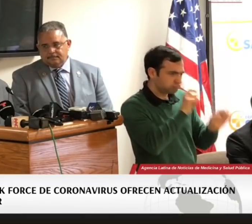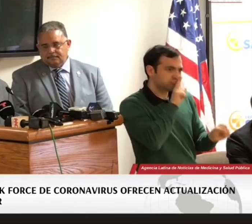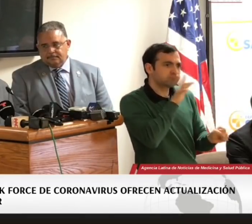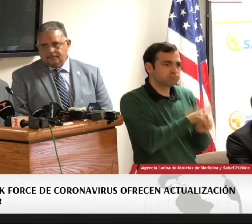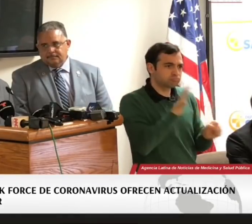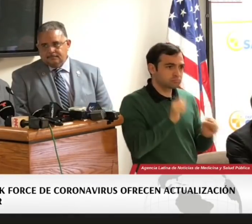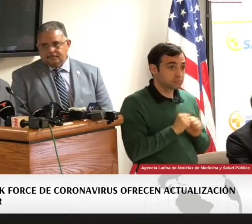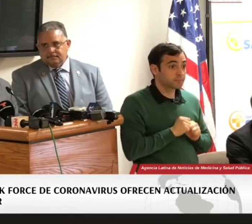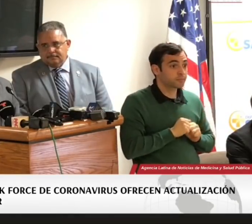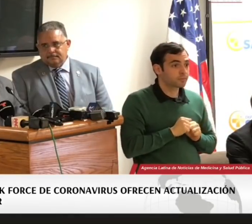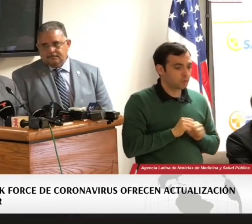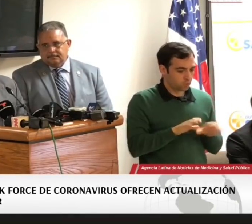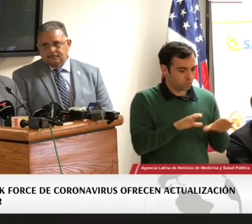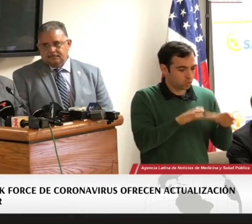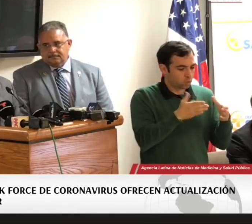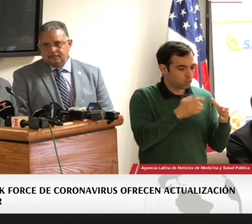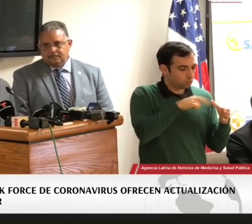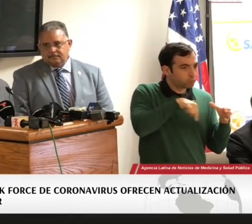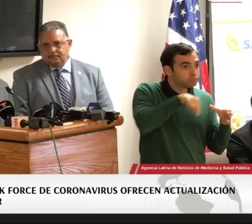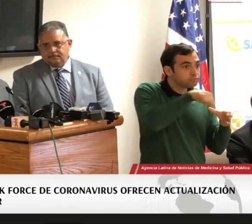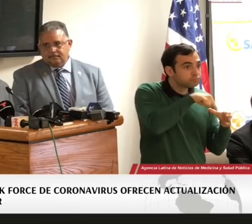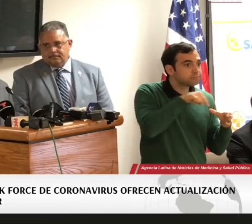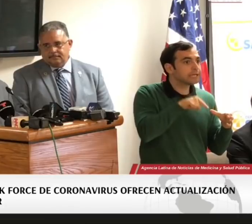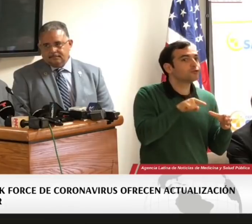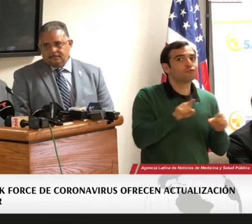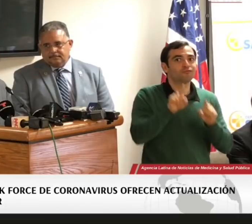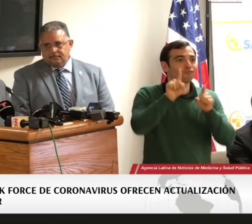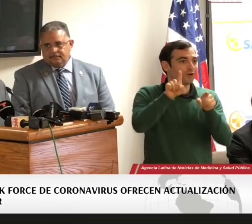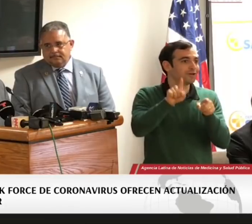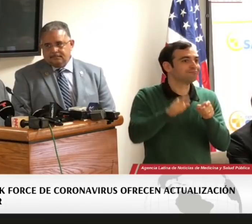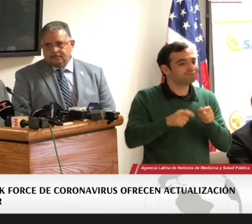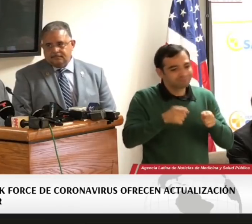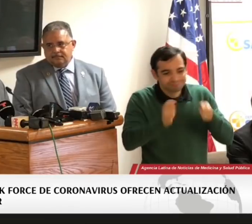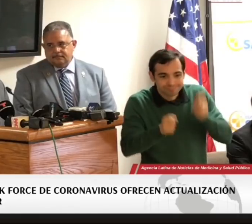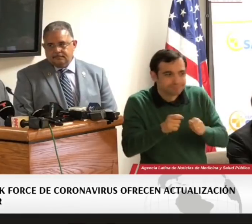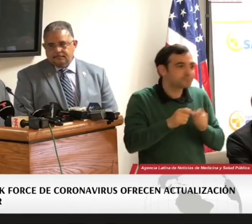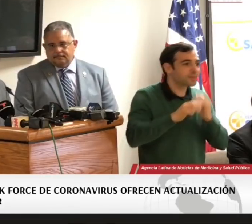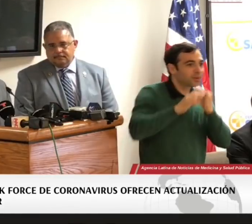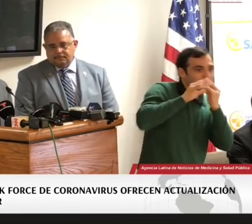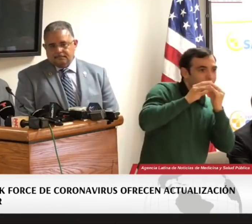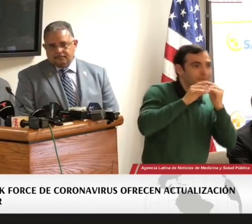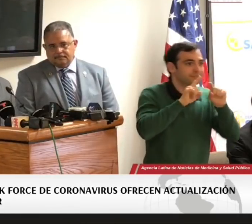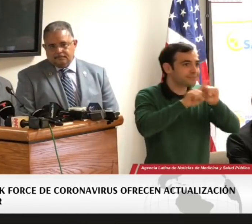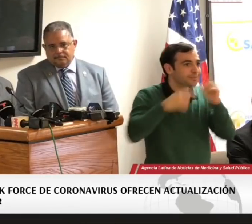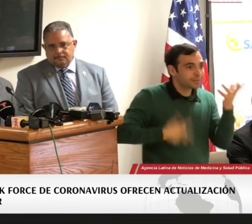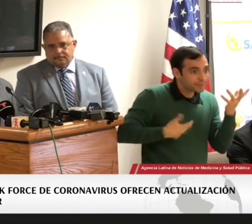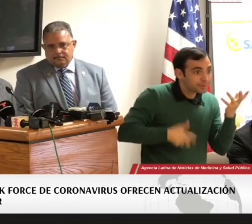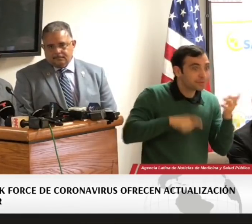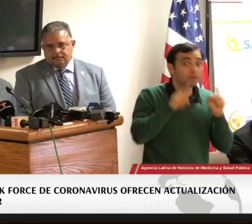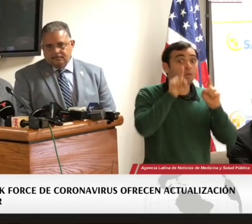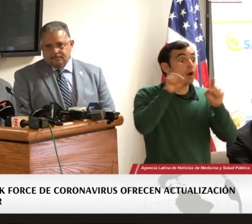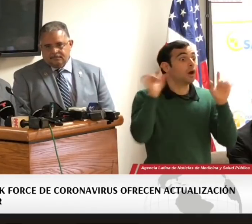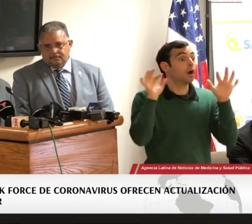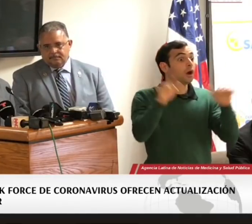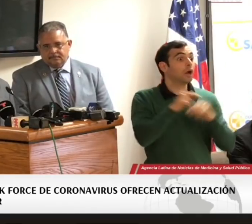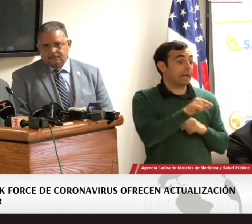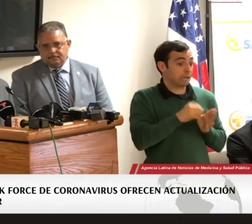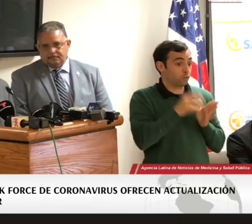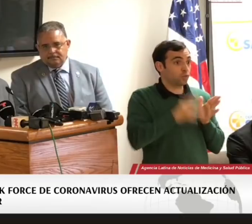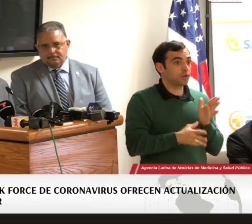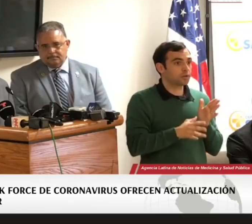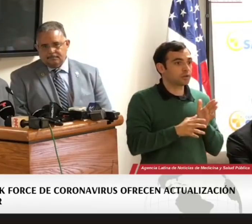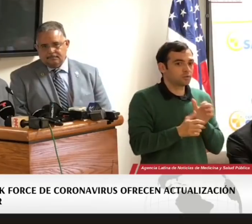que estuvieron tocando en las actividades de preconcierto. Hicimos la consulta al Departamento de Salud y los estudiantes junto